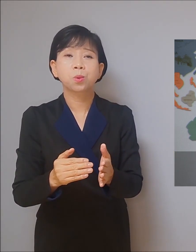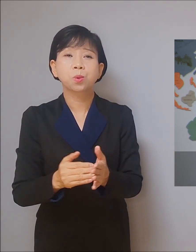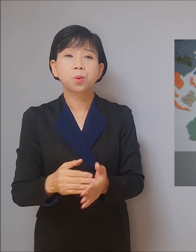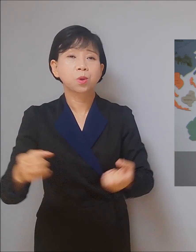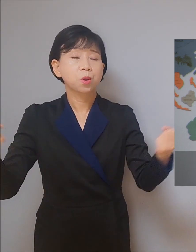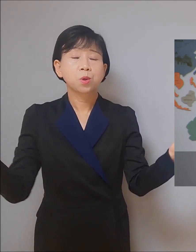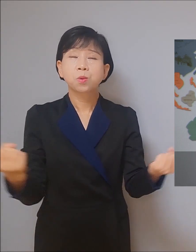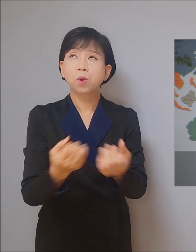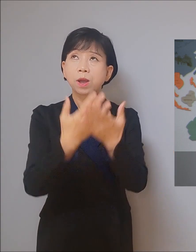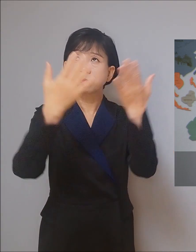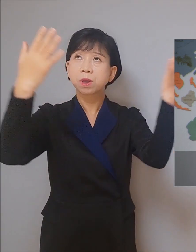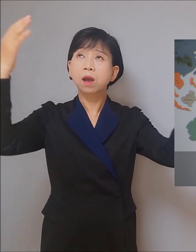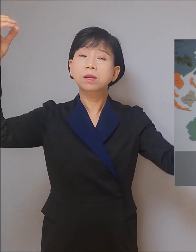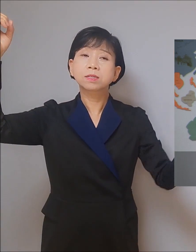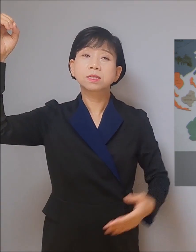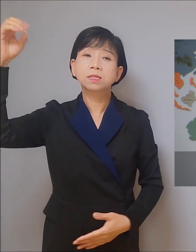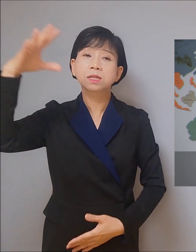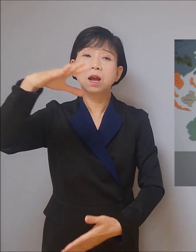찾았고